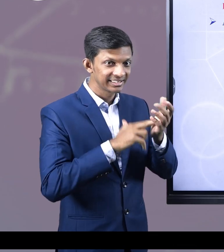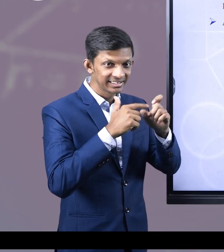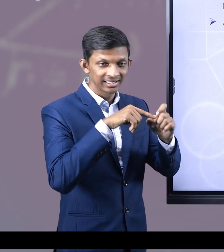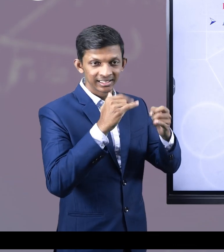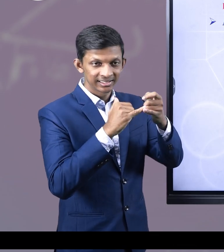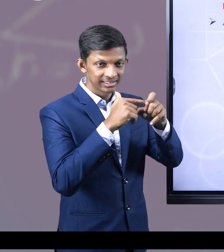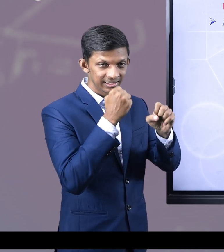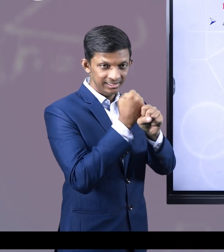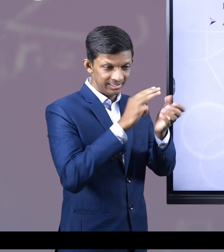रेषाखंड.